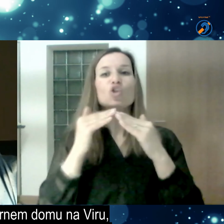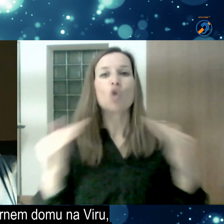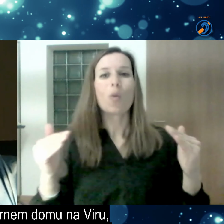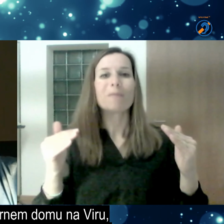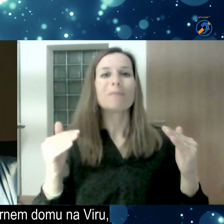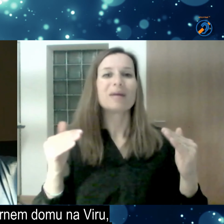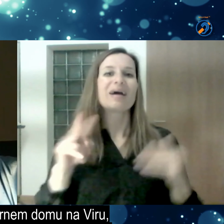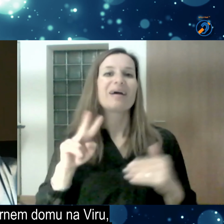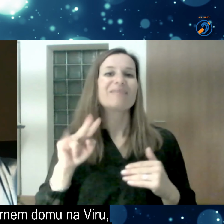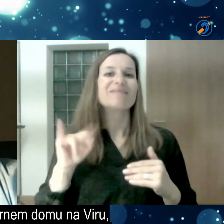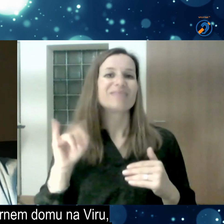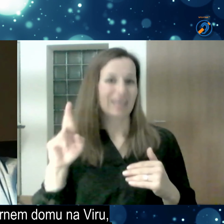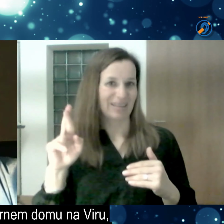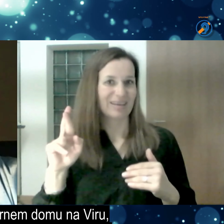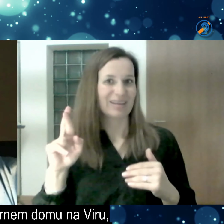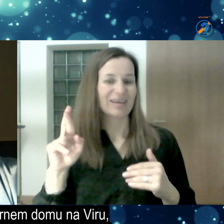šlo je za